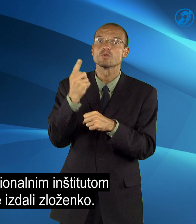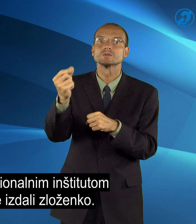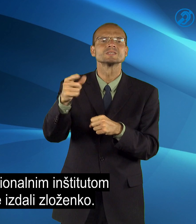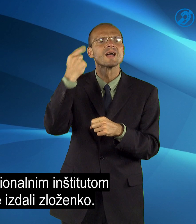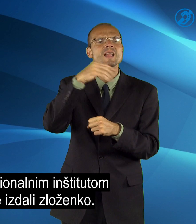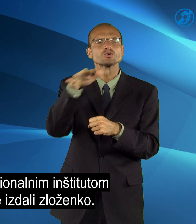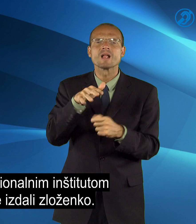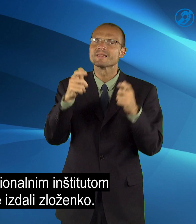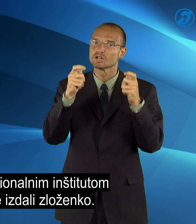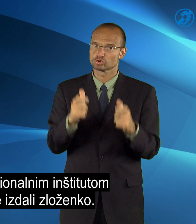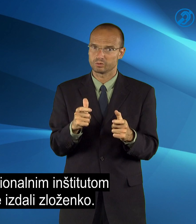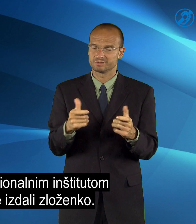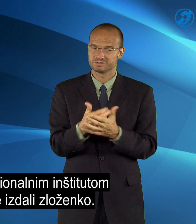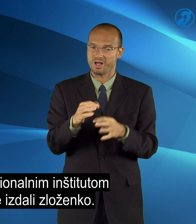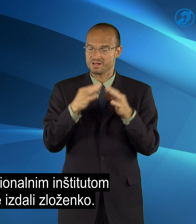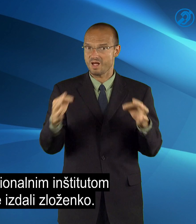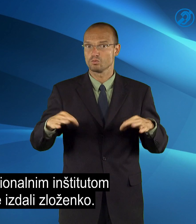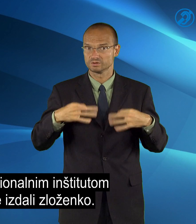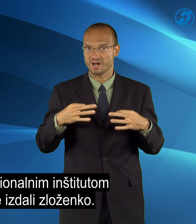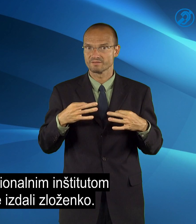javno zdravje izdali zloženko.